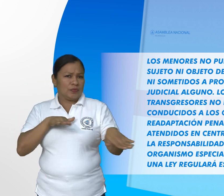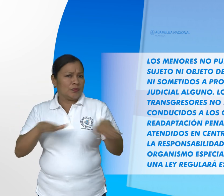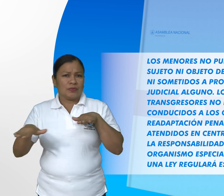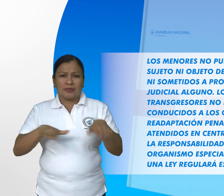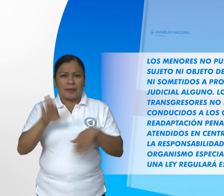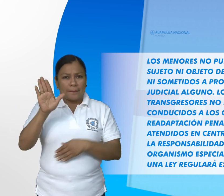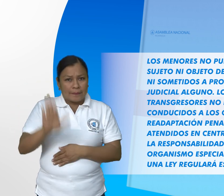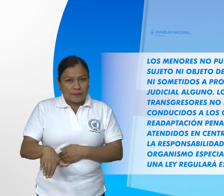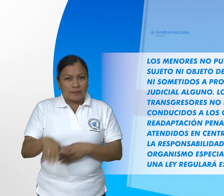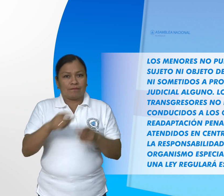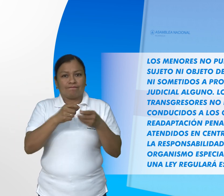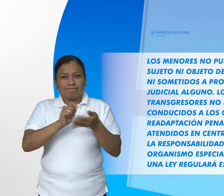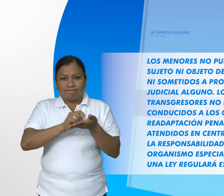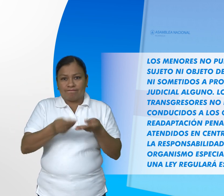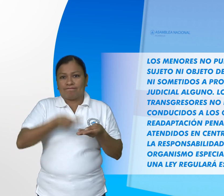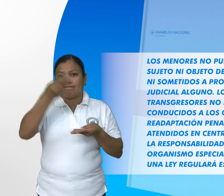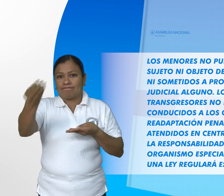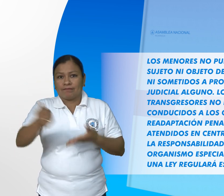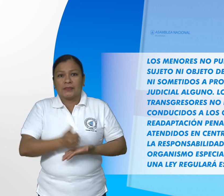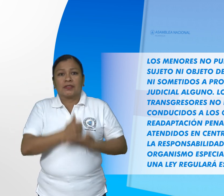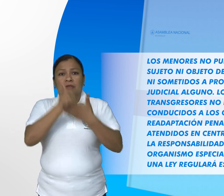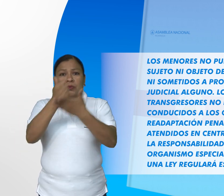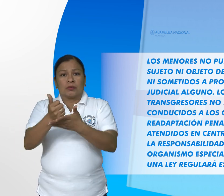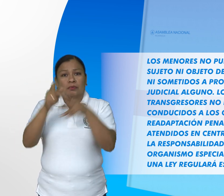readaptación penal y serán atendidos en centros bajo la